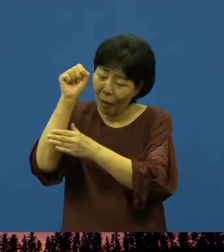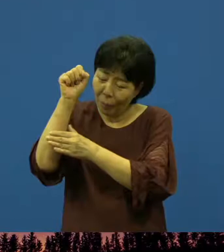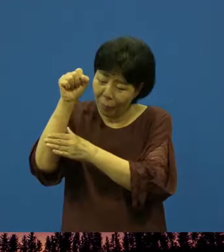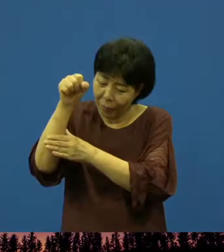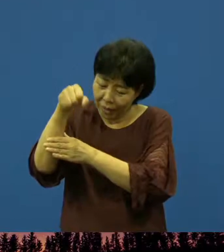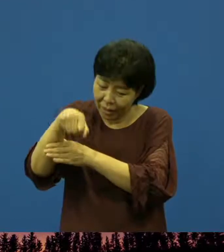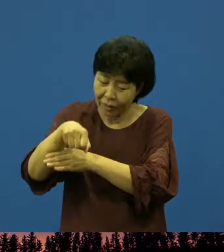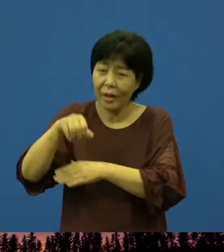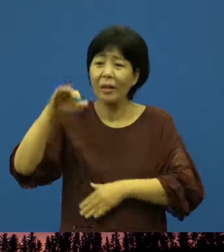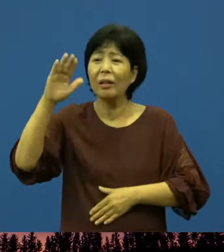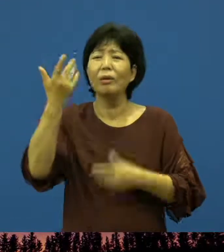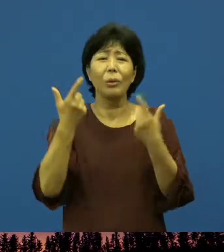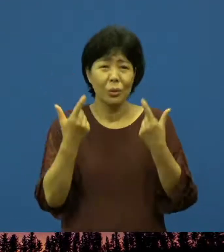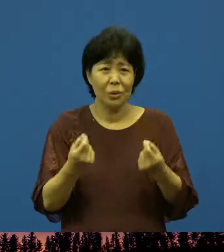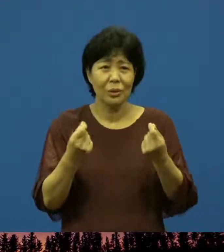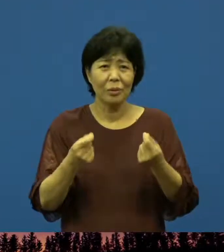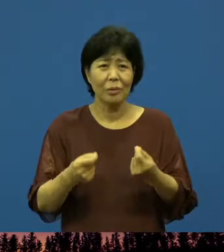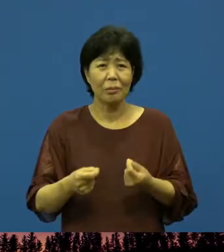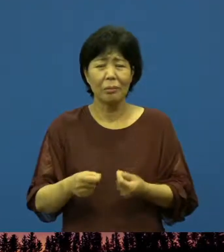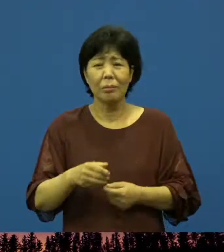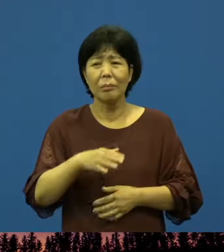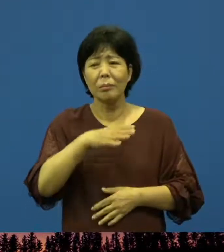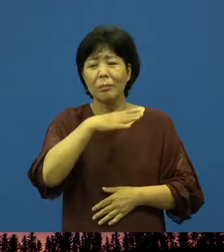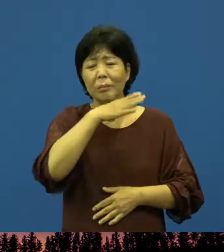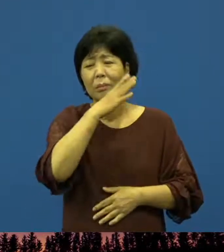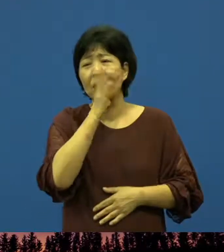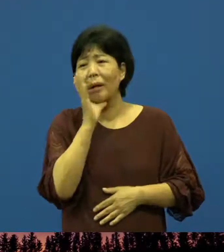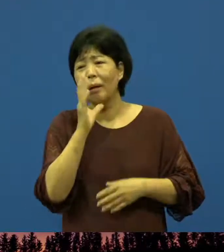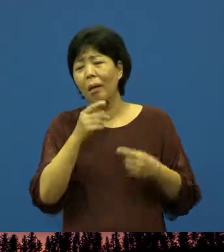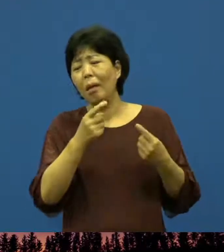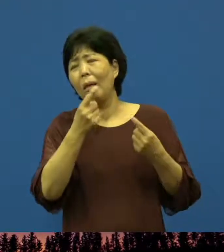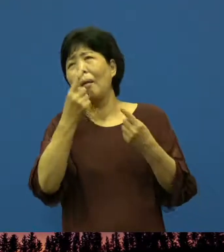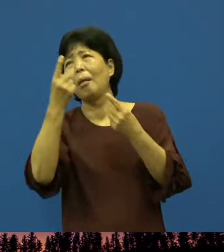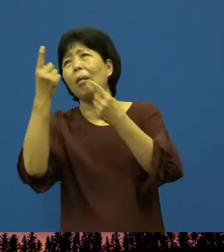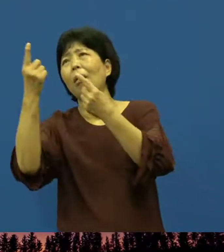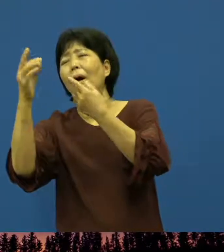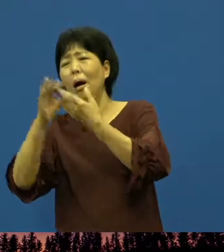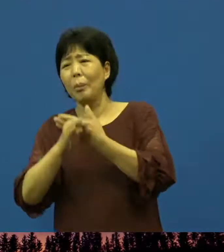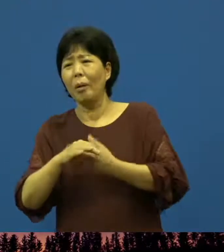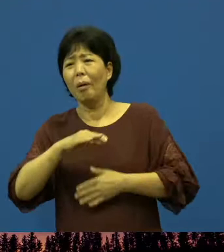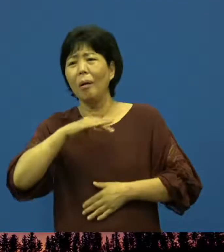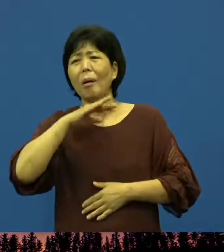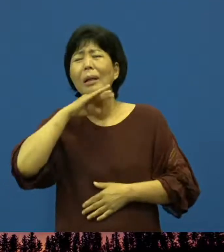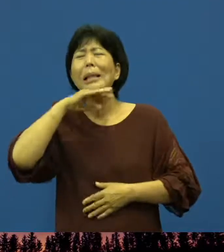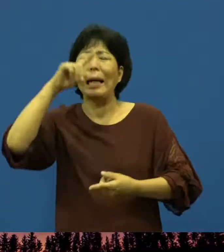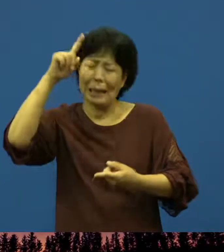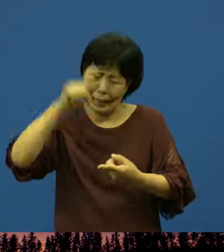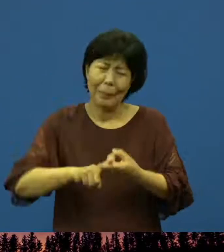얼굴에 나이만큼 나야 돼. 제가 그렇잖아요.